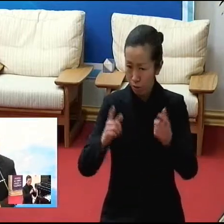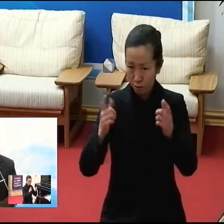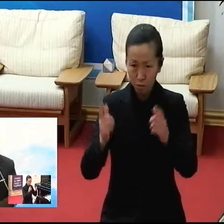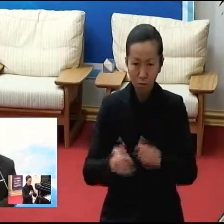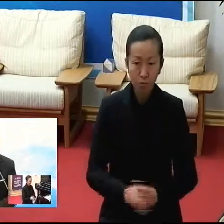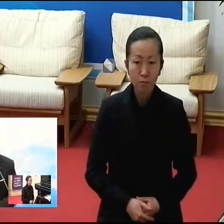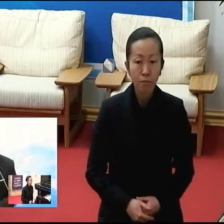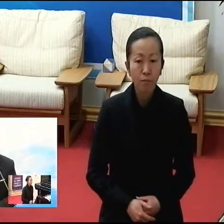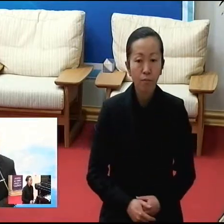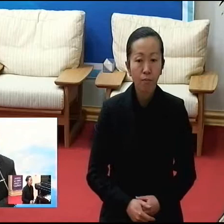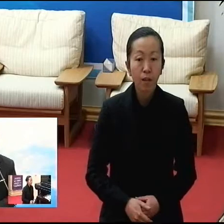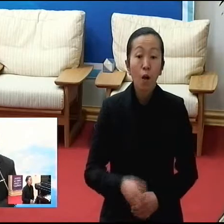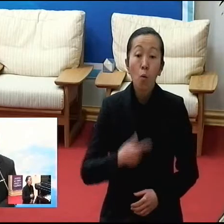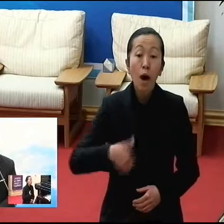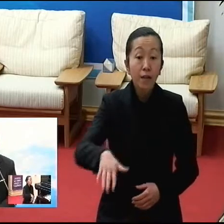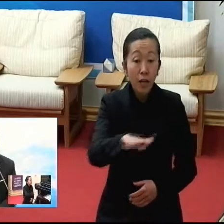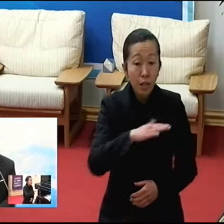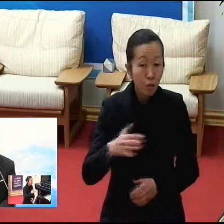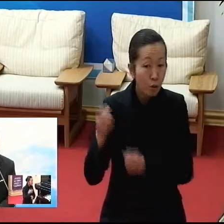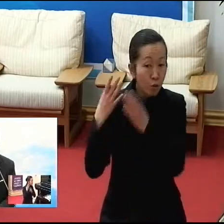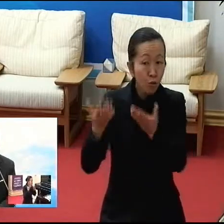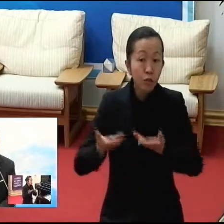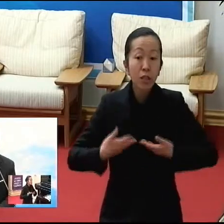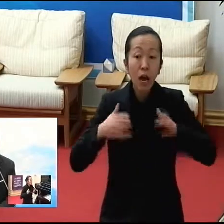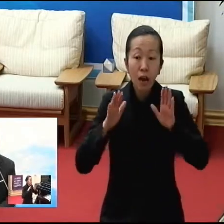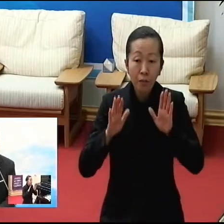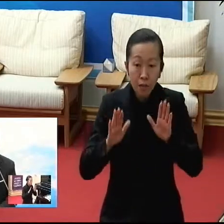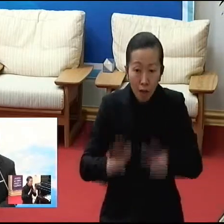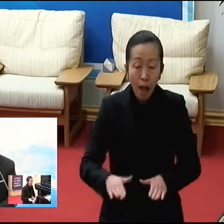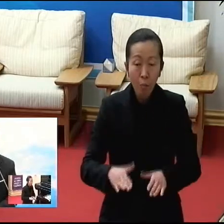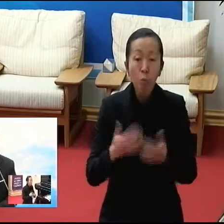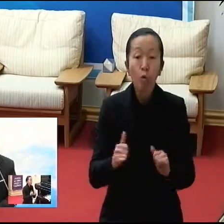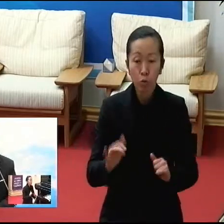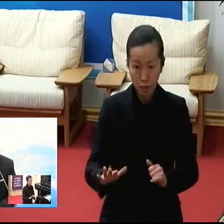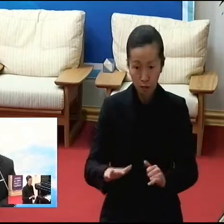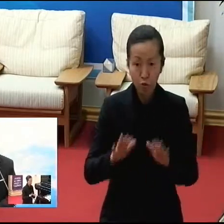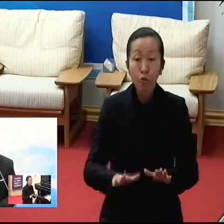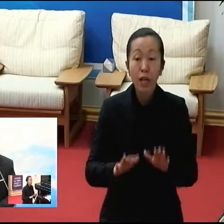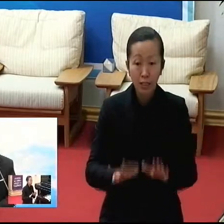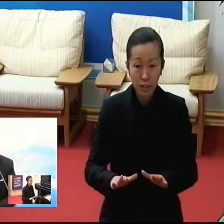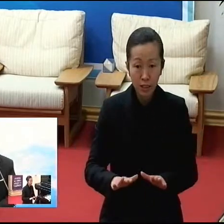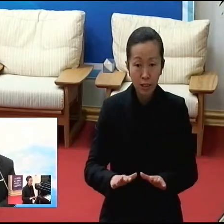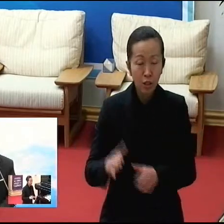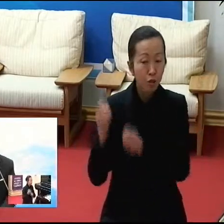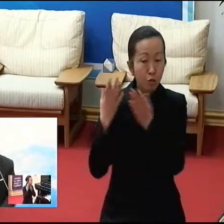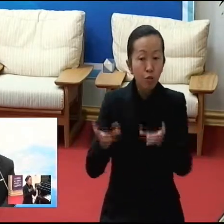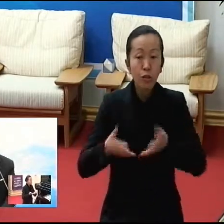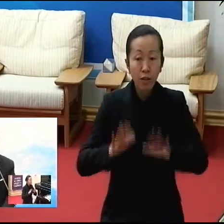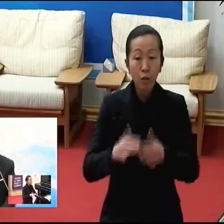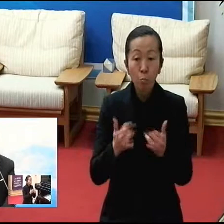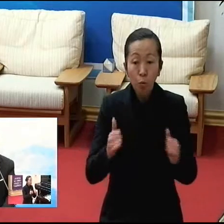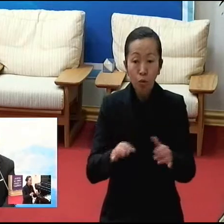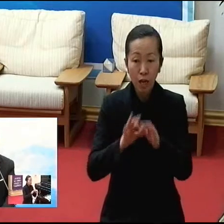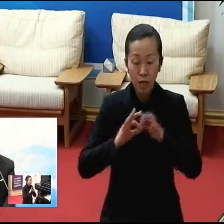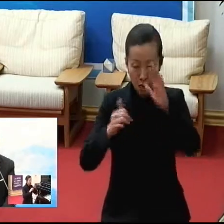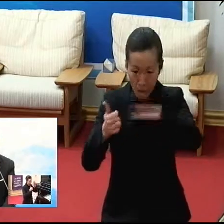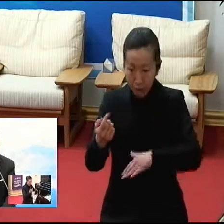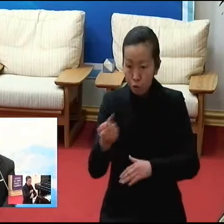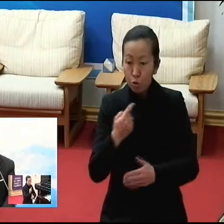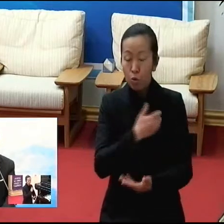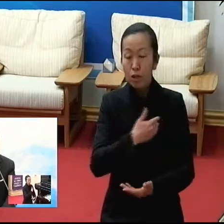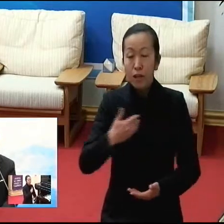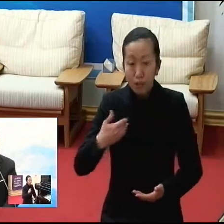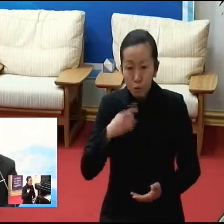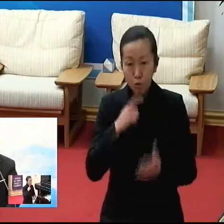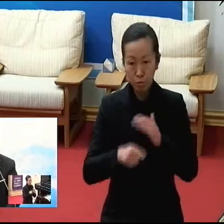때문에 예배를 드리는 것이다. 我々は祝福されたから礼拝を捧げるということです。 오늘 14절 15절도 그렇게 말씀을 합니다.